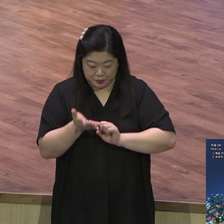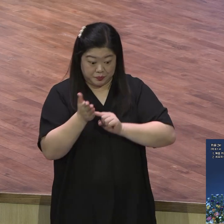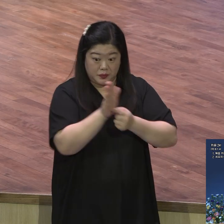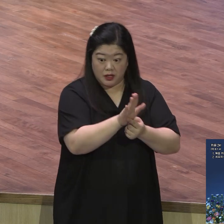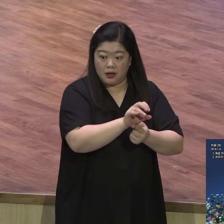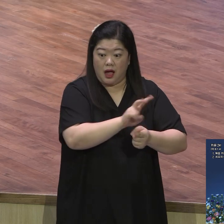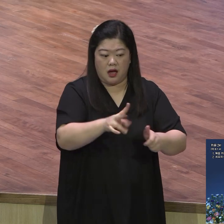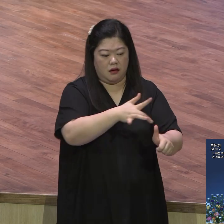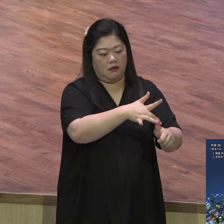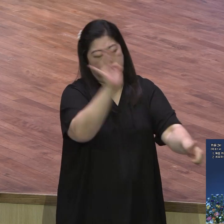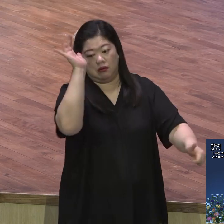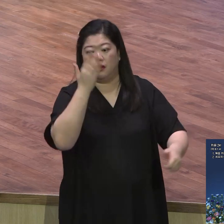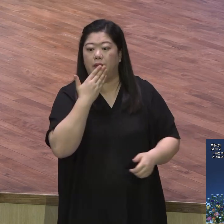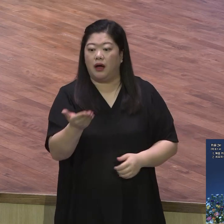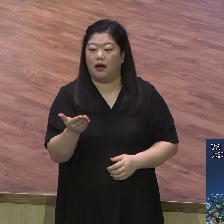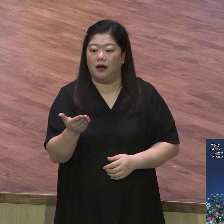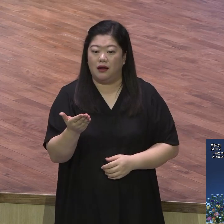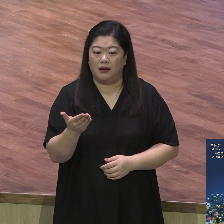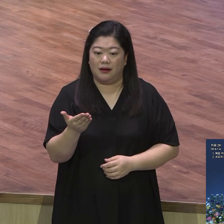여러분 허감이 틈탈 이유가 없어요.